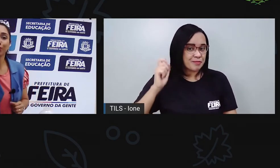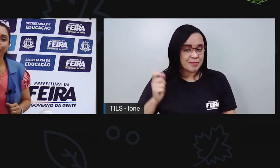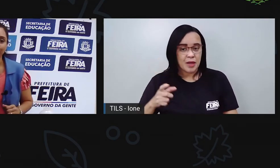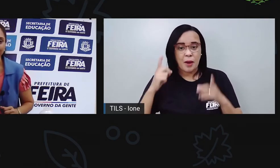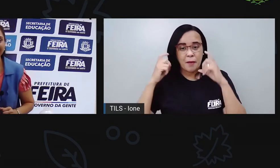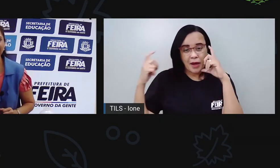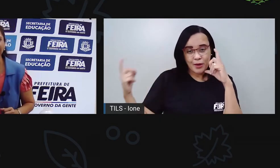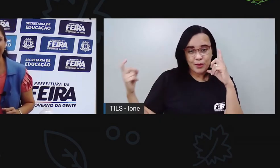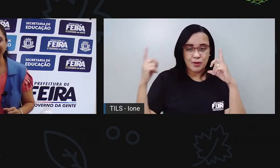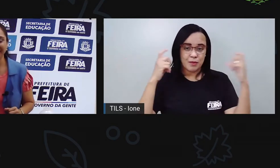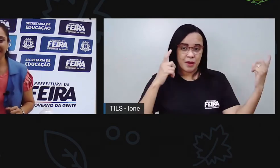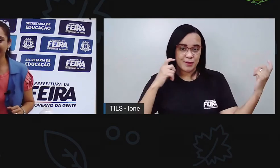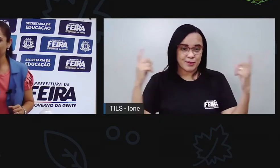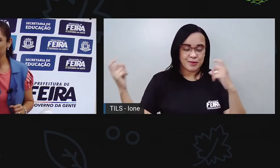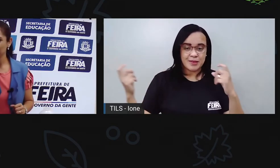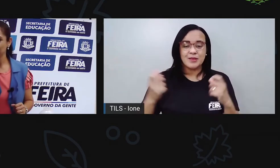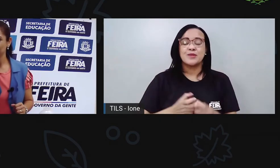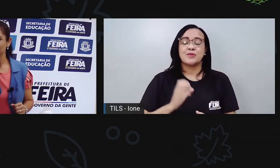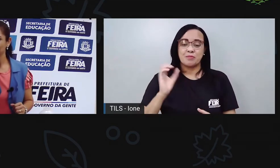Um chocalho.